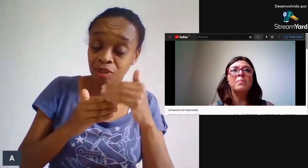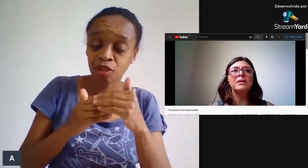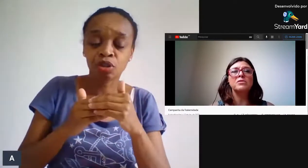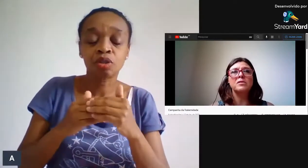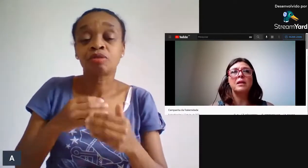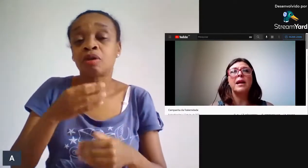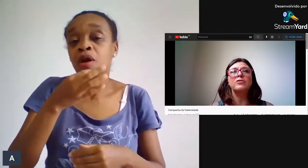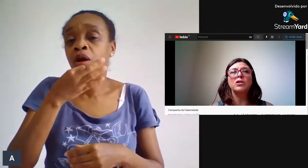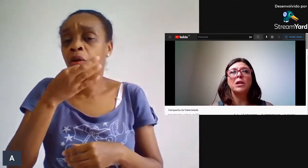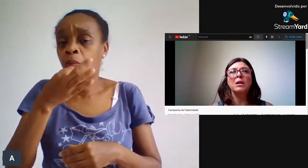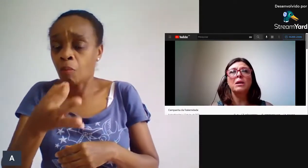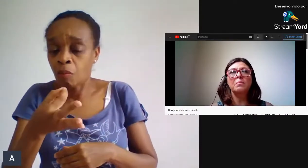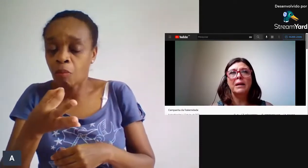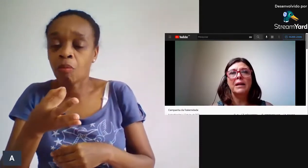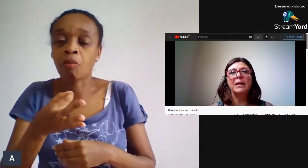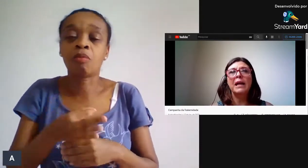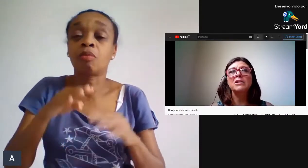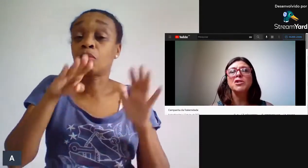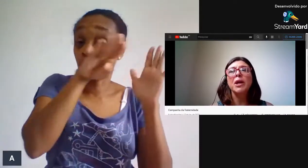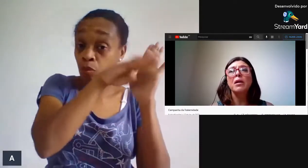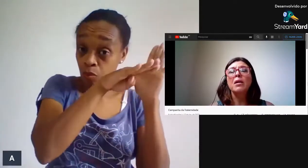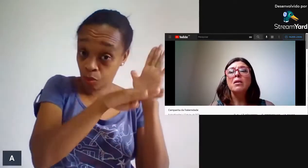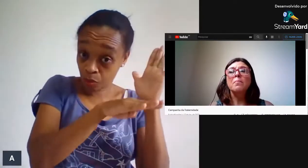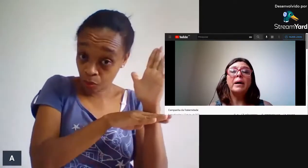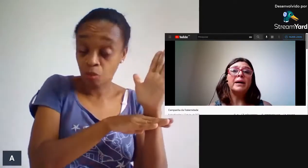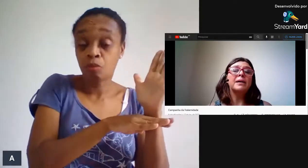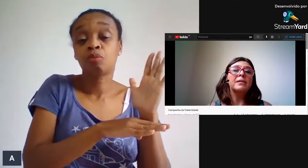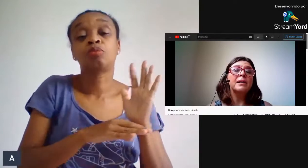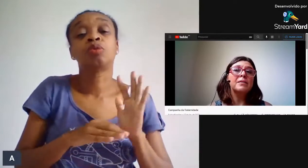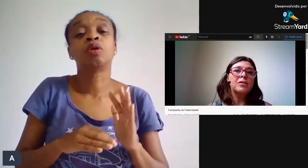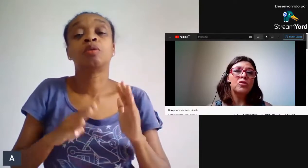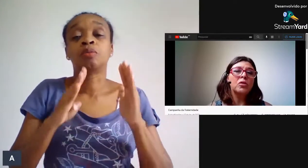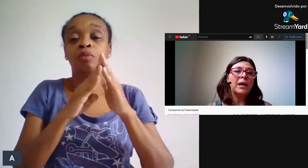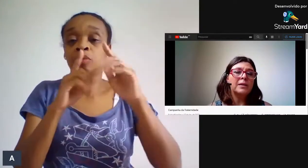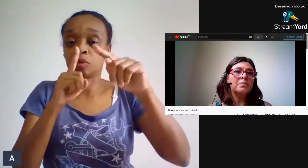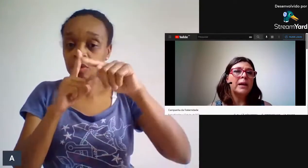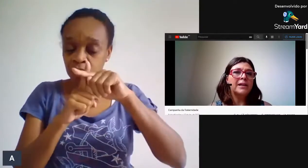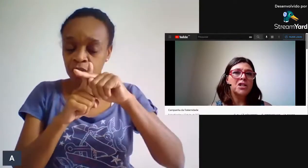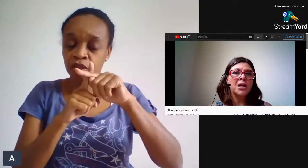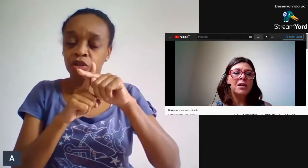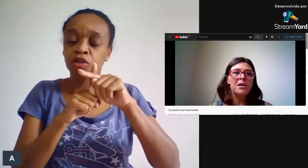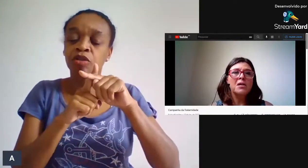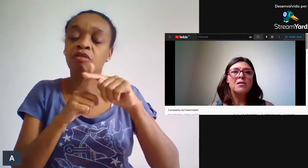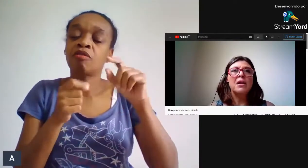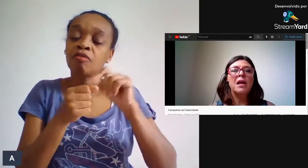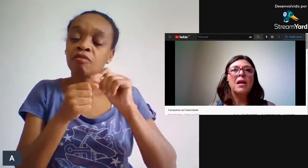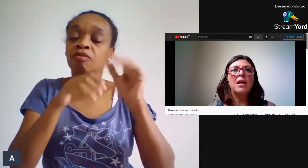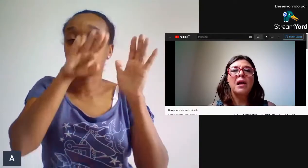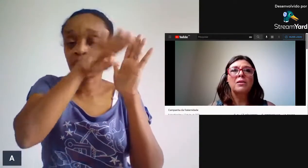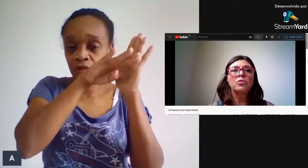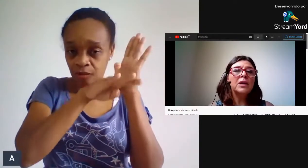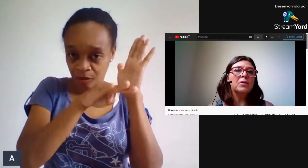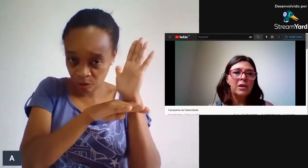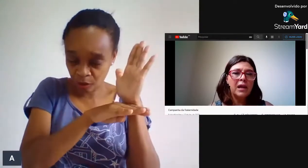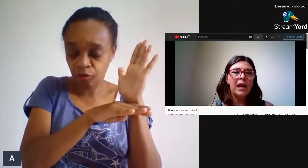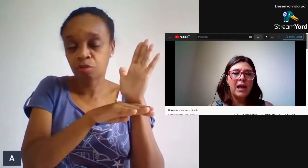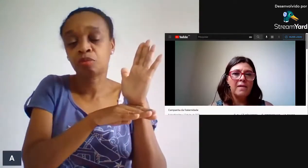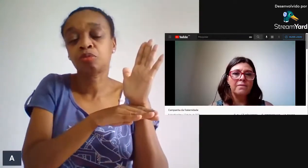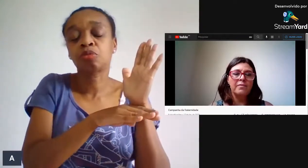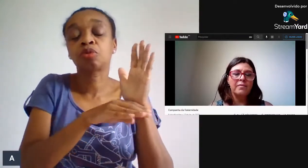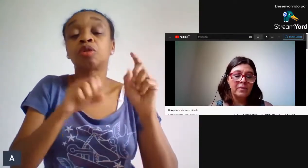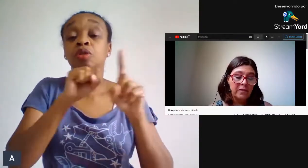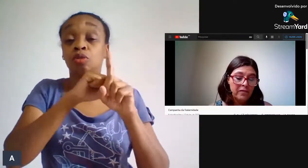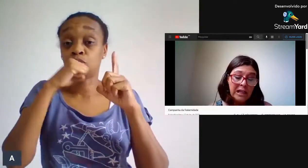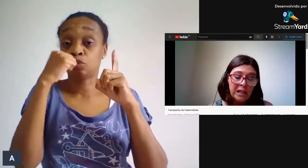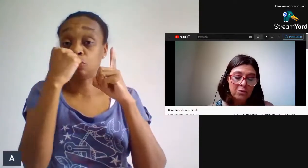propostos, né, pela sociedade e pela igreja, para que seja colocado em prática, né, tudo aquilo que